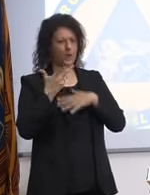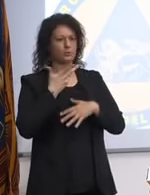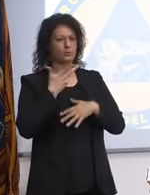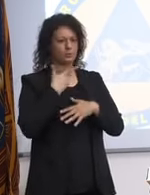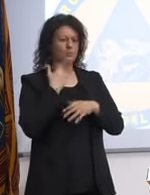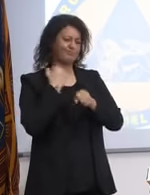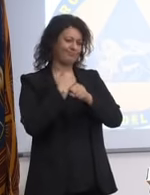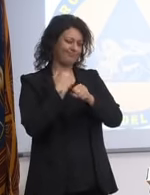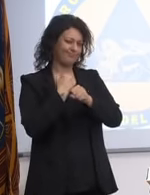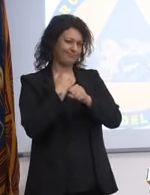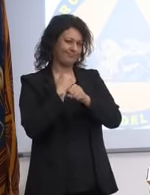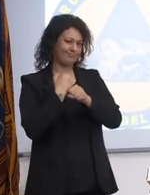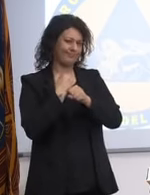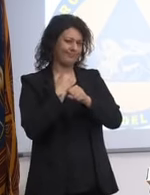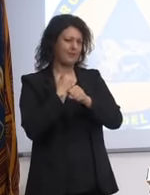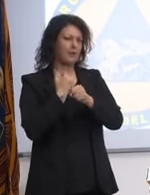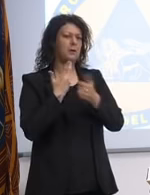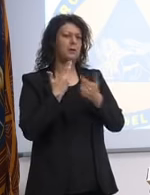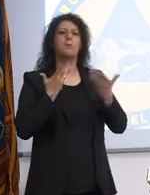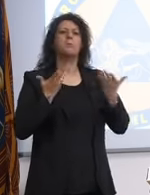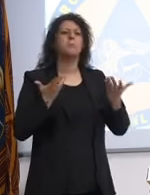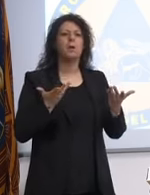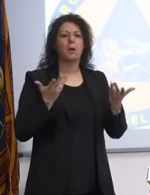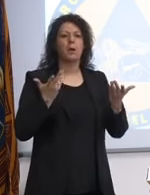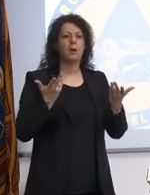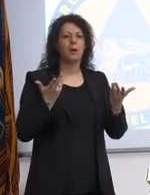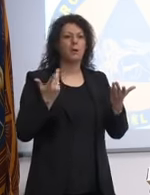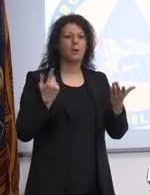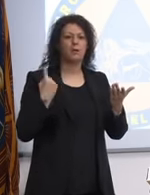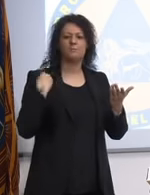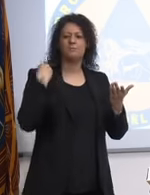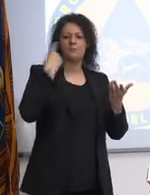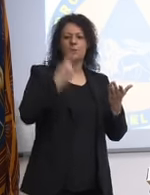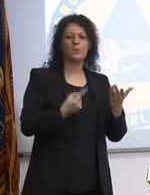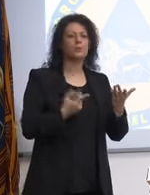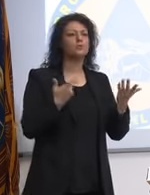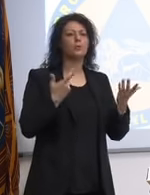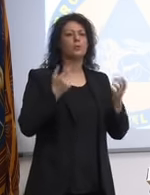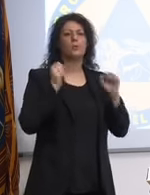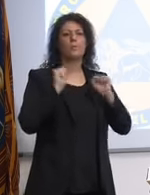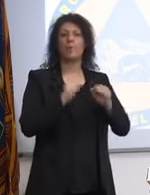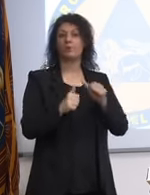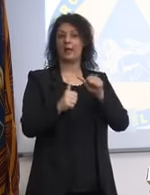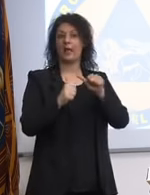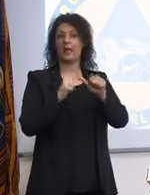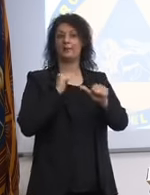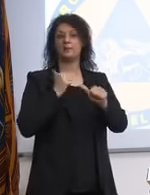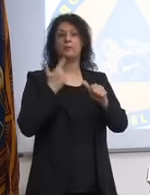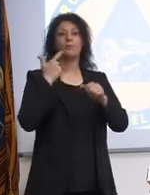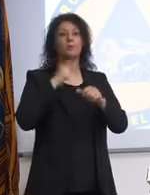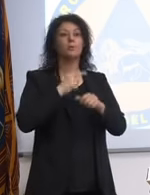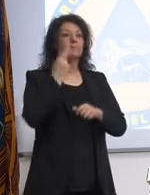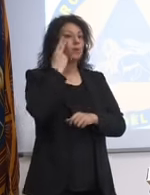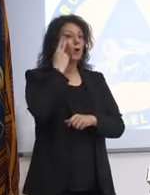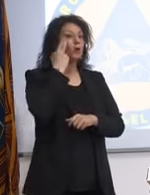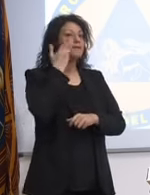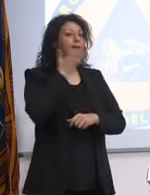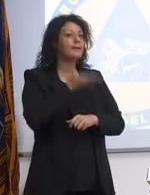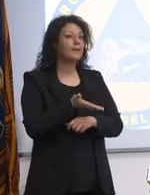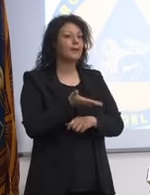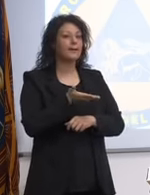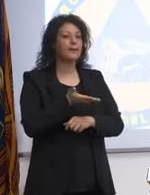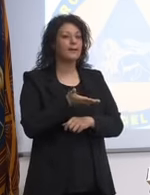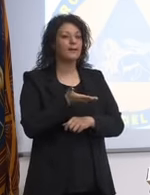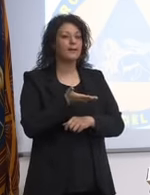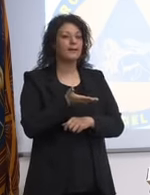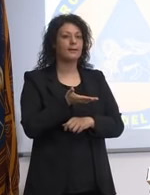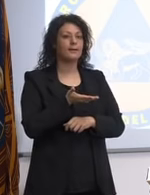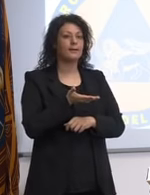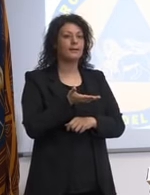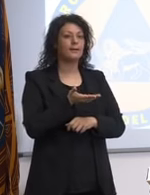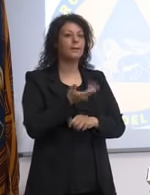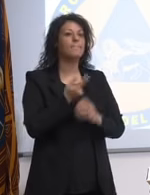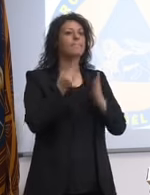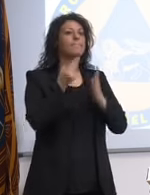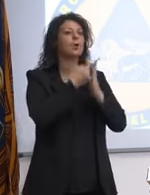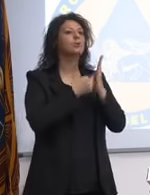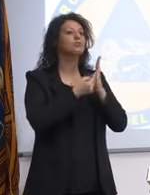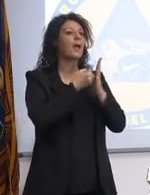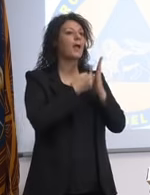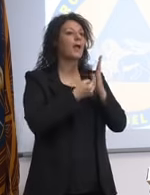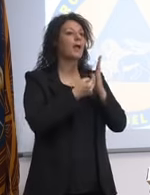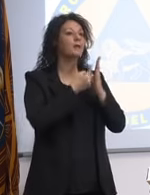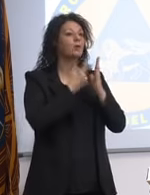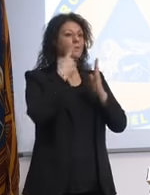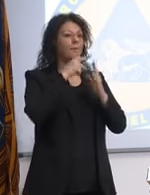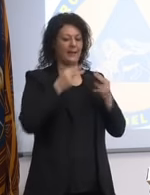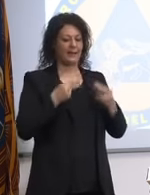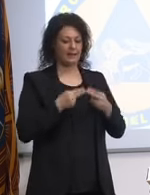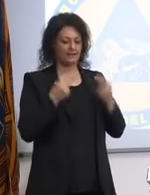però al momento non posso anticipare nulla, perché prima voglio vederlo, nel senso che ho già visto il progetto, abbiamo già